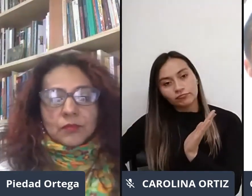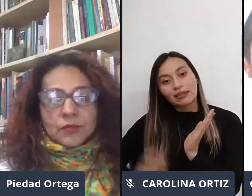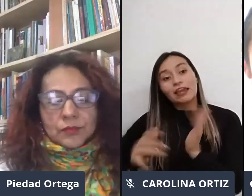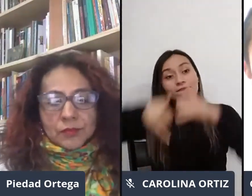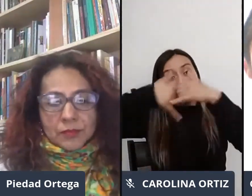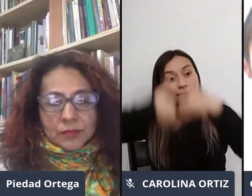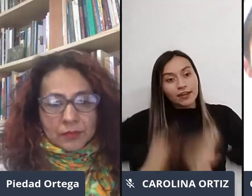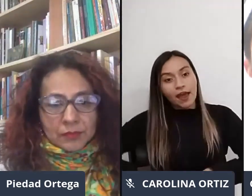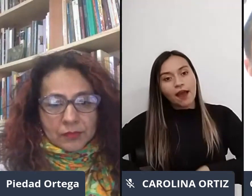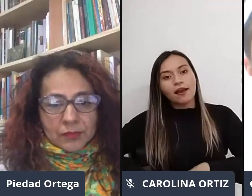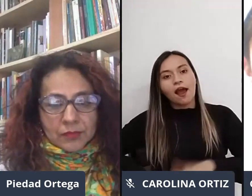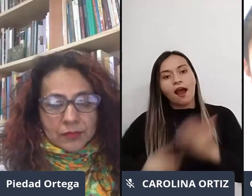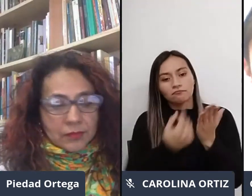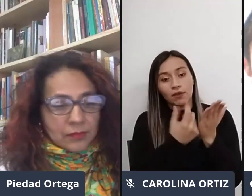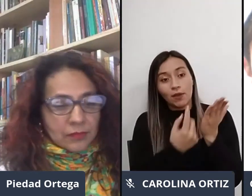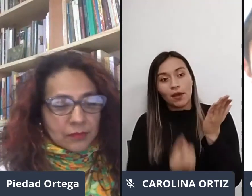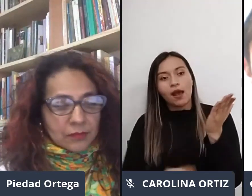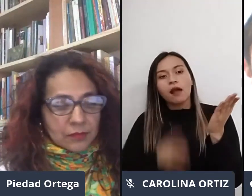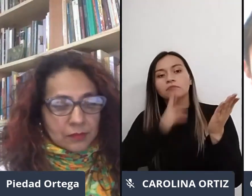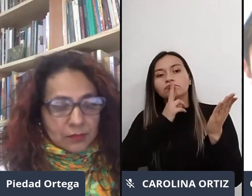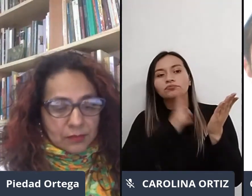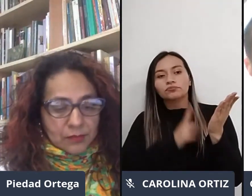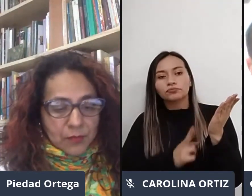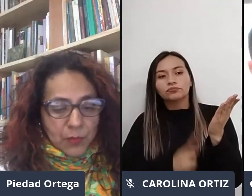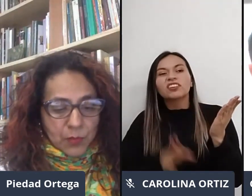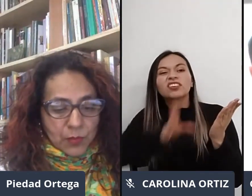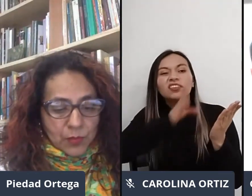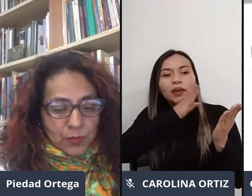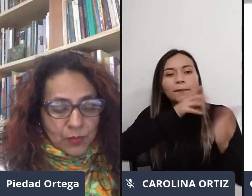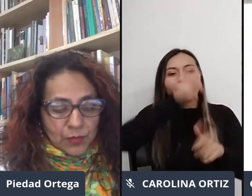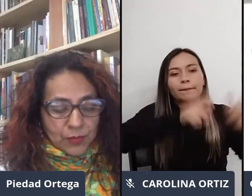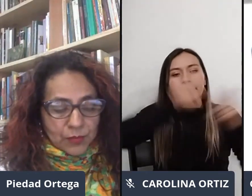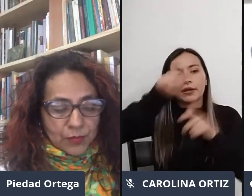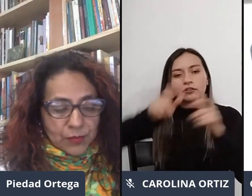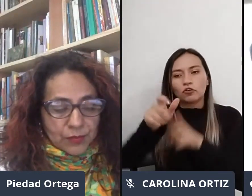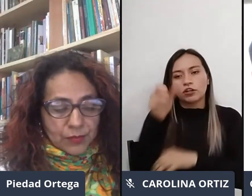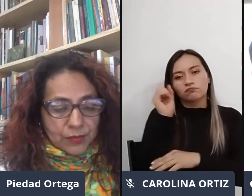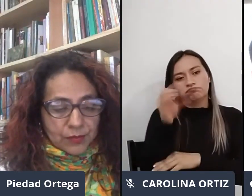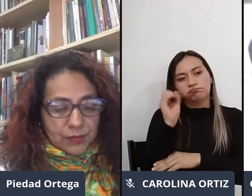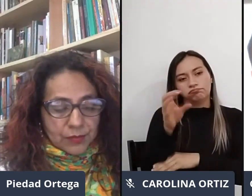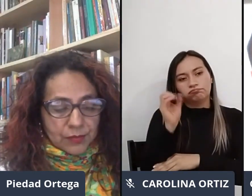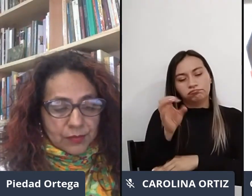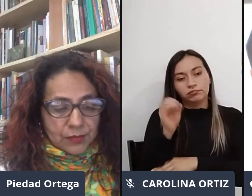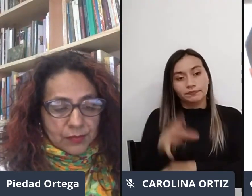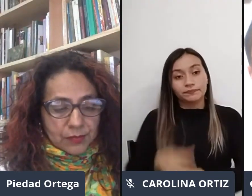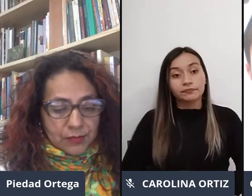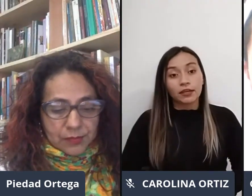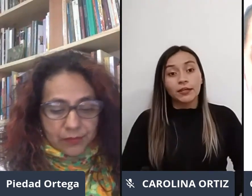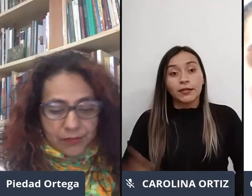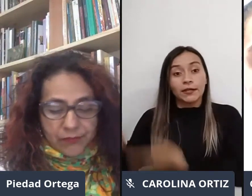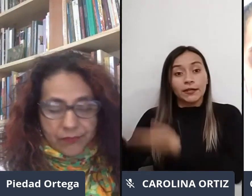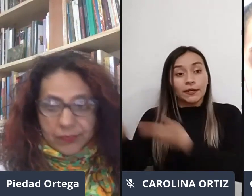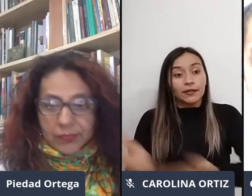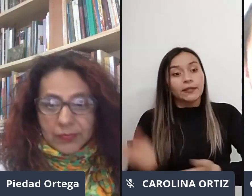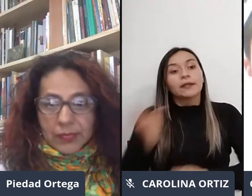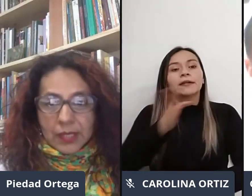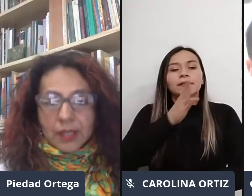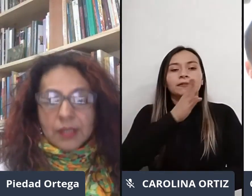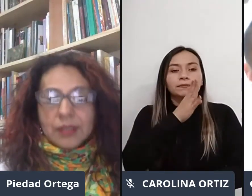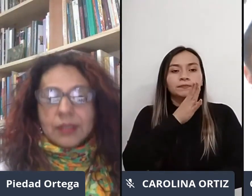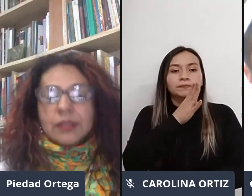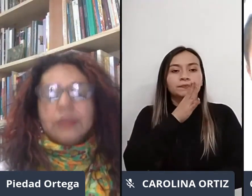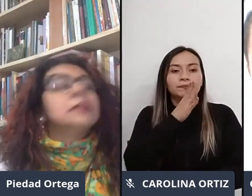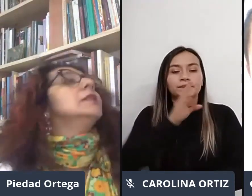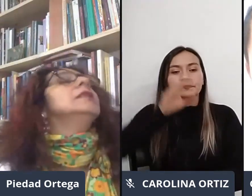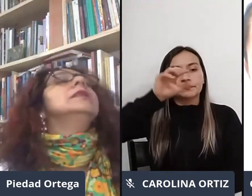responder el grupo de los ponentes que están aquí. Entonces, pues, dando paso entonces a la ponente, les presento a